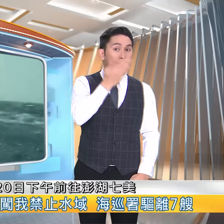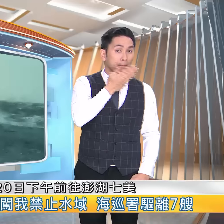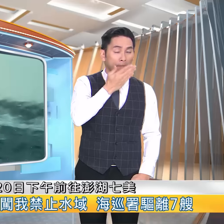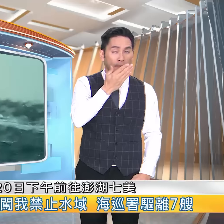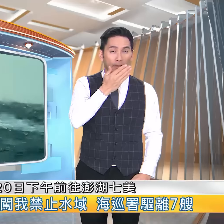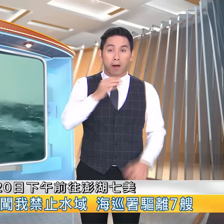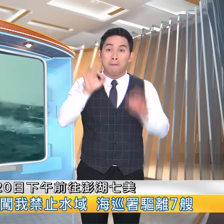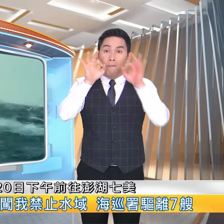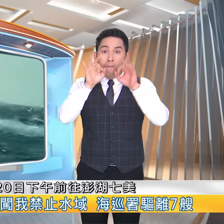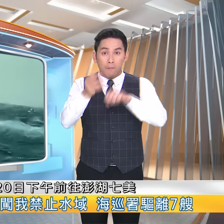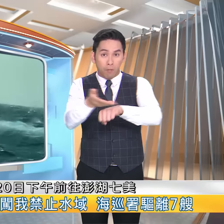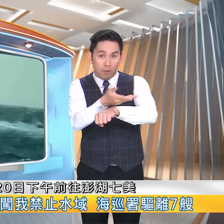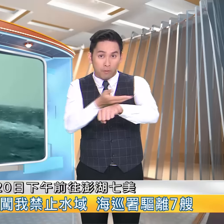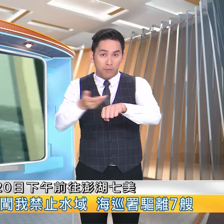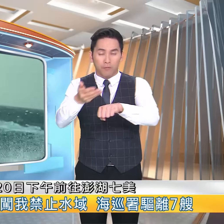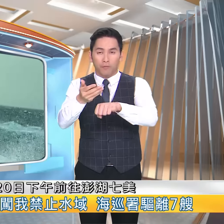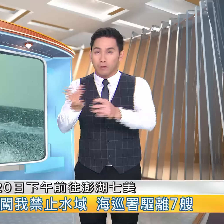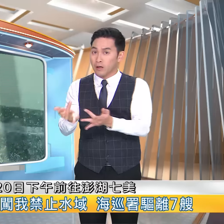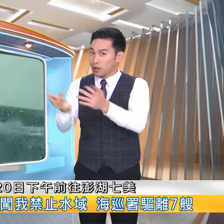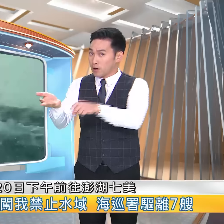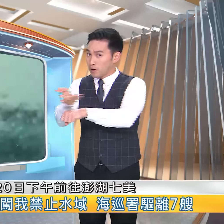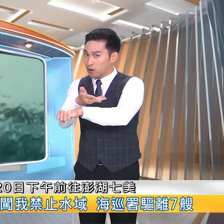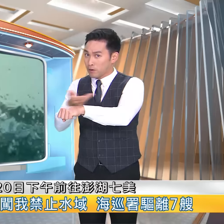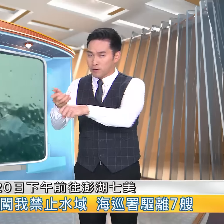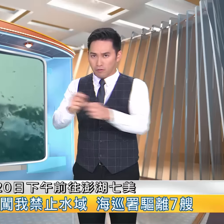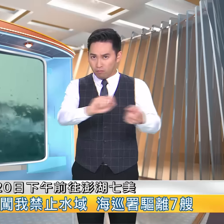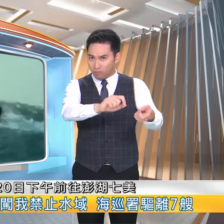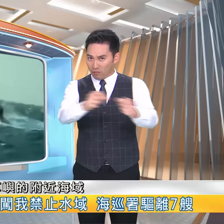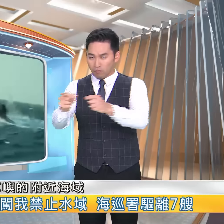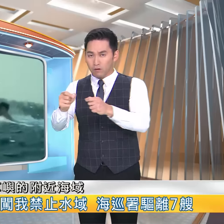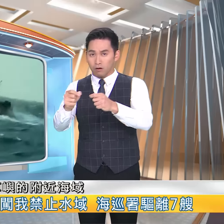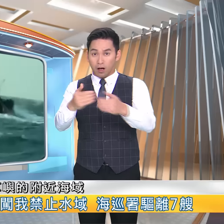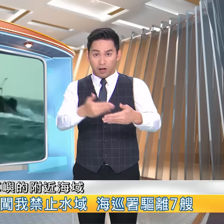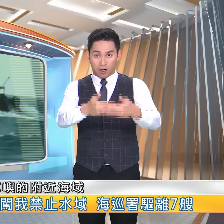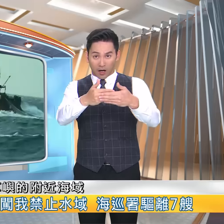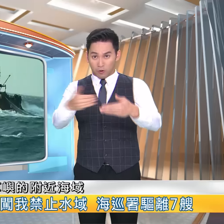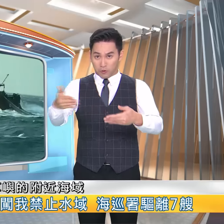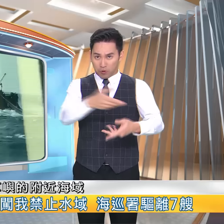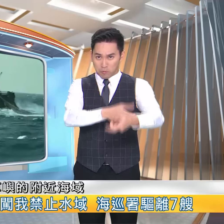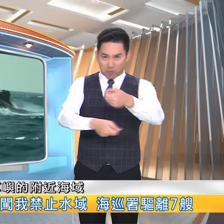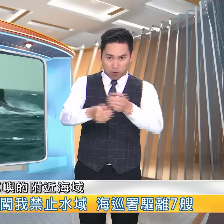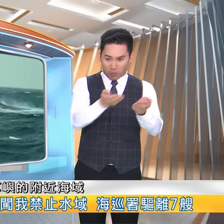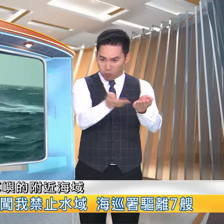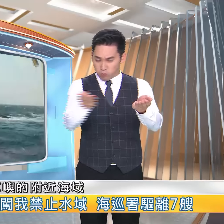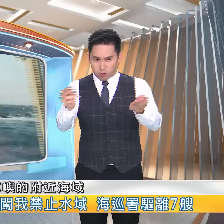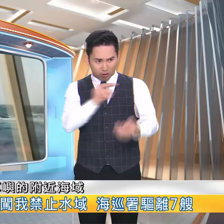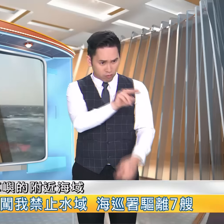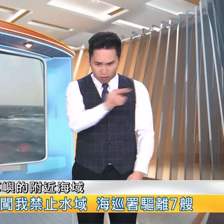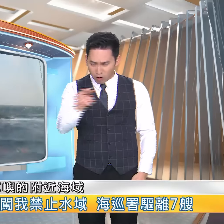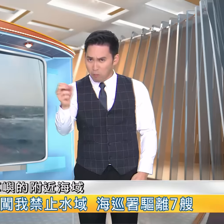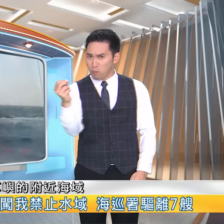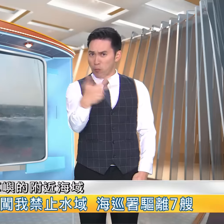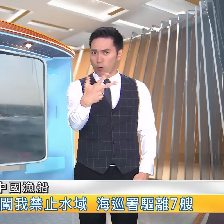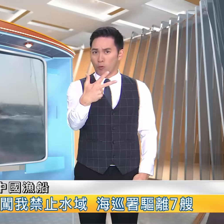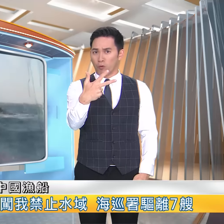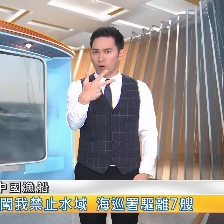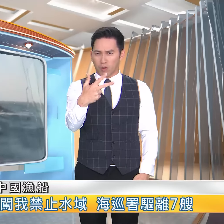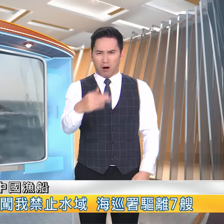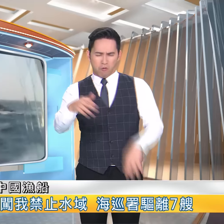20日下午前往澎湖七美，还有猫屿、草屿附近海域驱赶了7艘